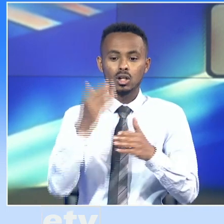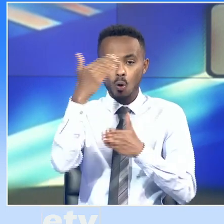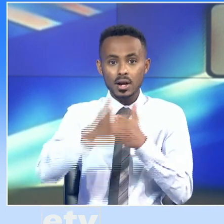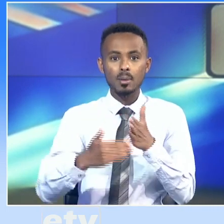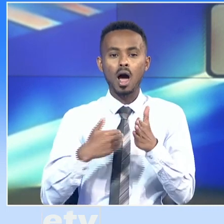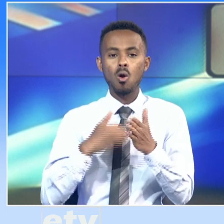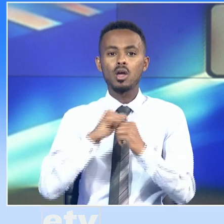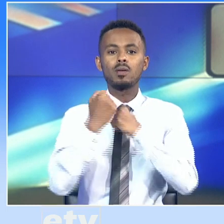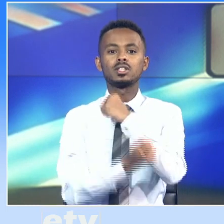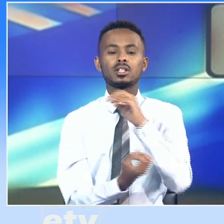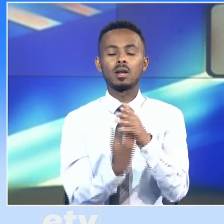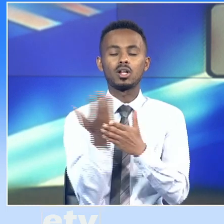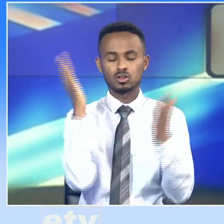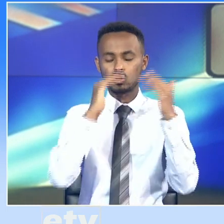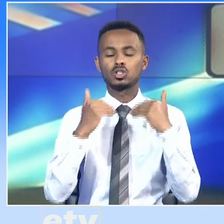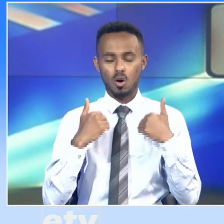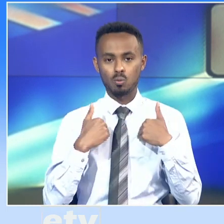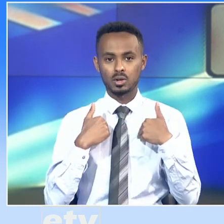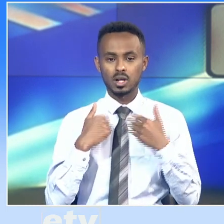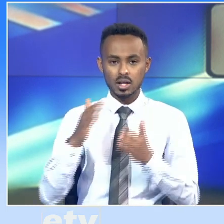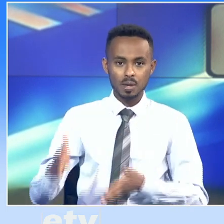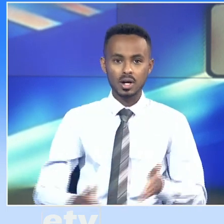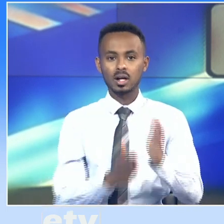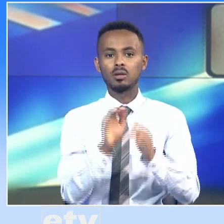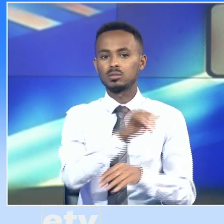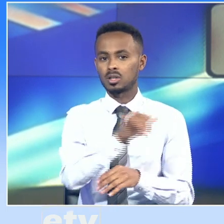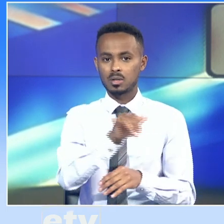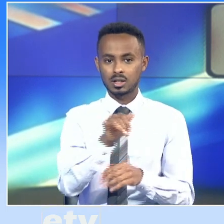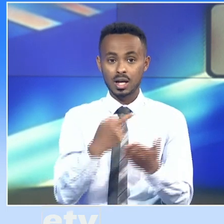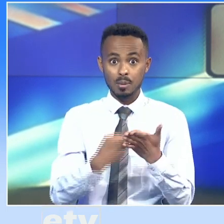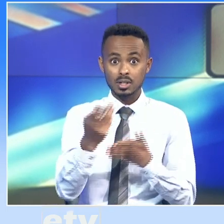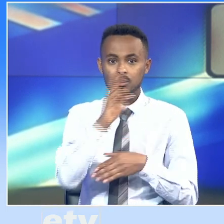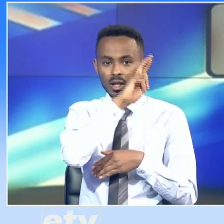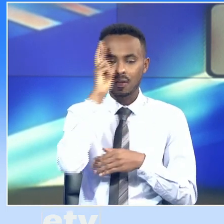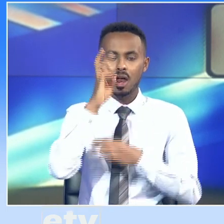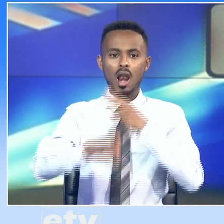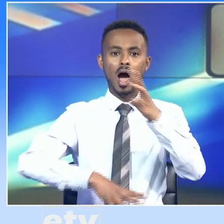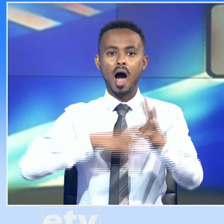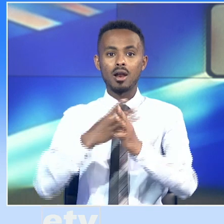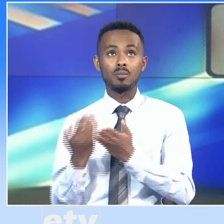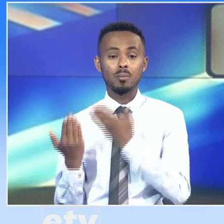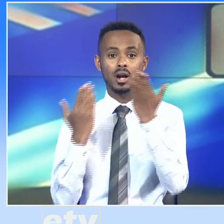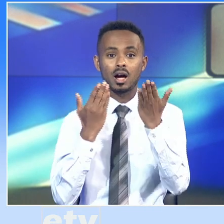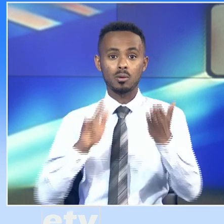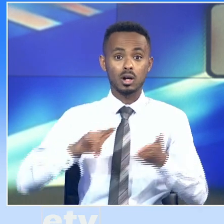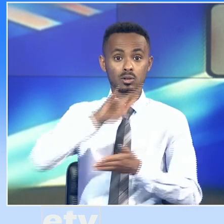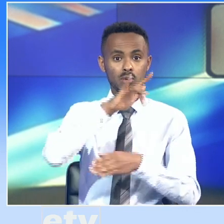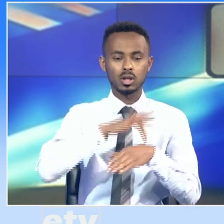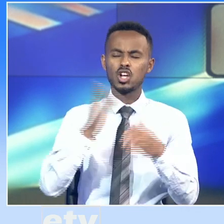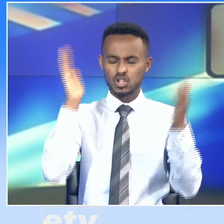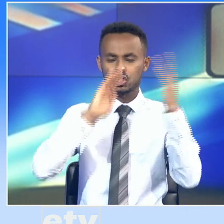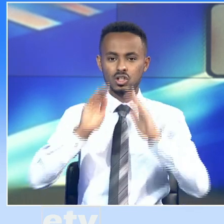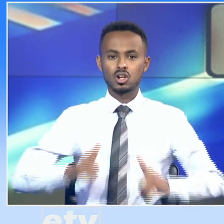ያሉ የመሰረተ ልማት ችግሮች አሉብን። የመንገድም እንዲሁ። በዚህ ምክንያት ለዓለም የምናቀርበው ኤክስፖርት ላይ